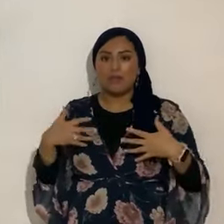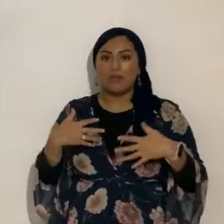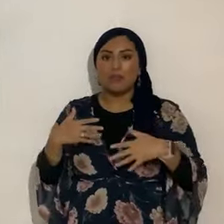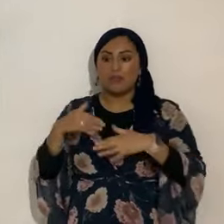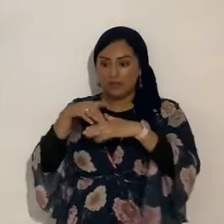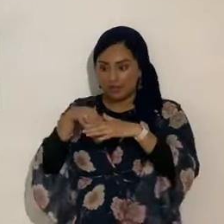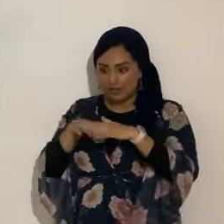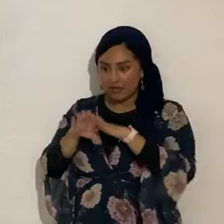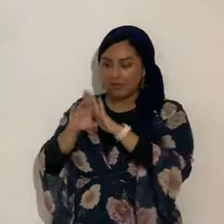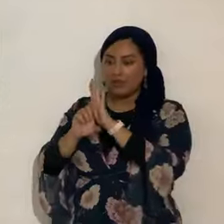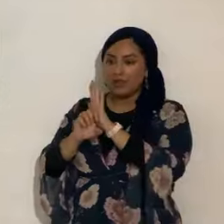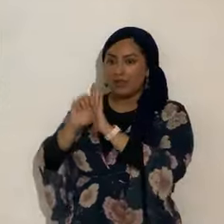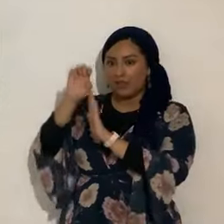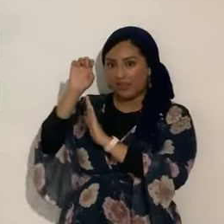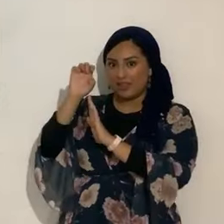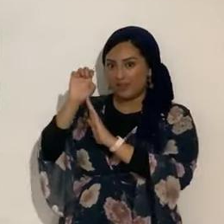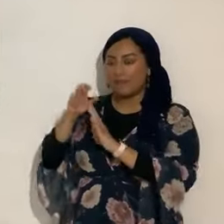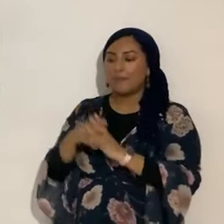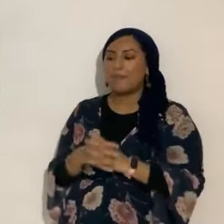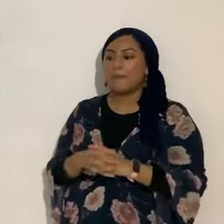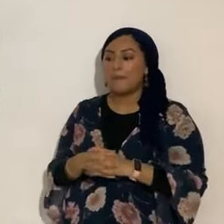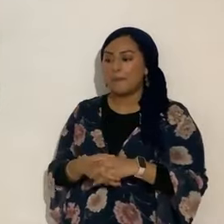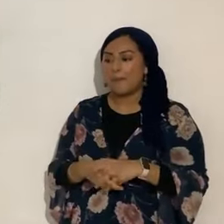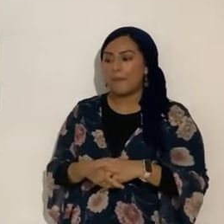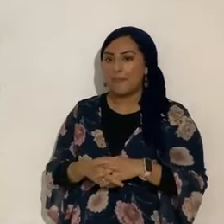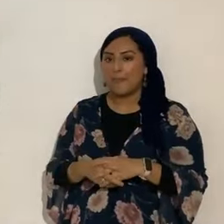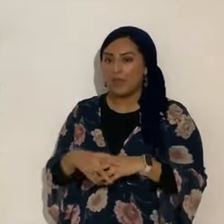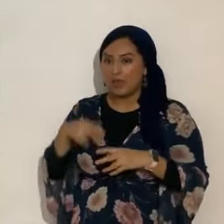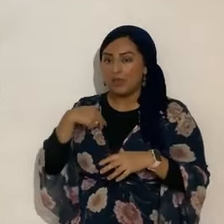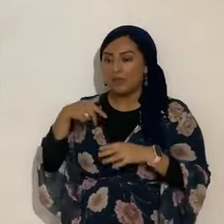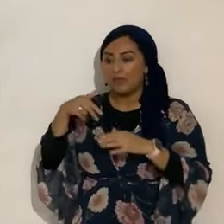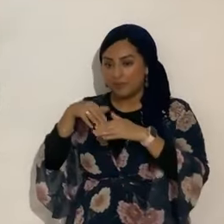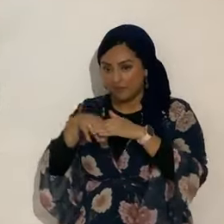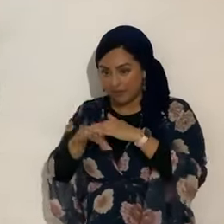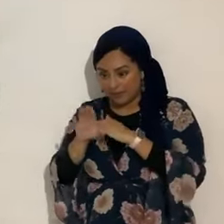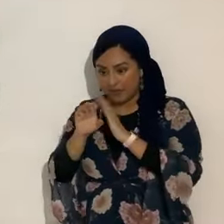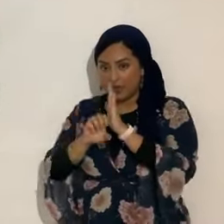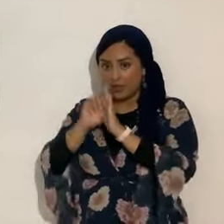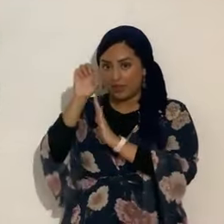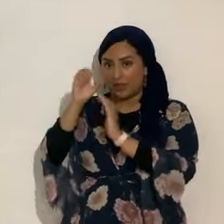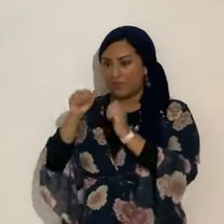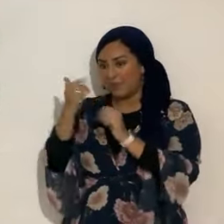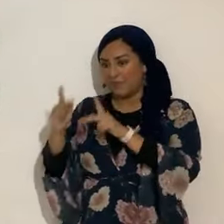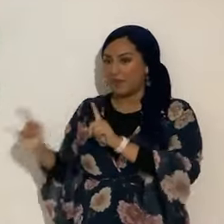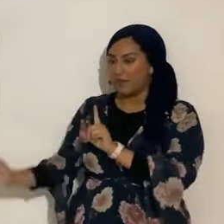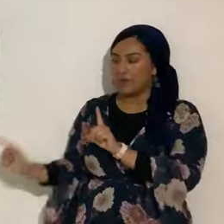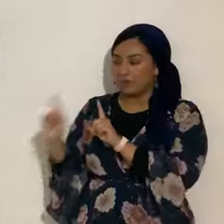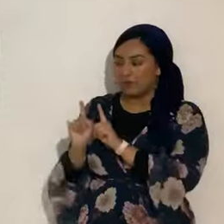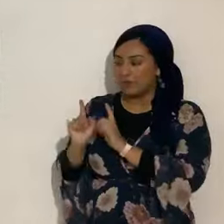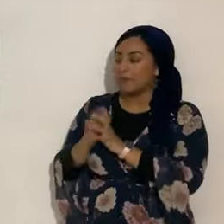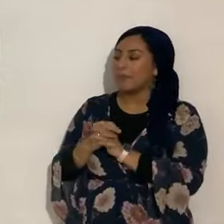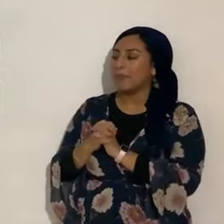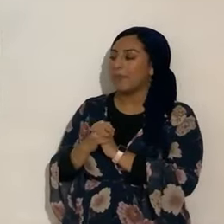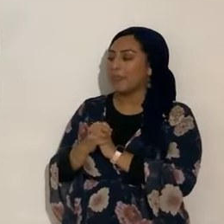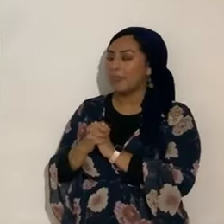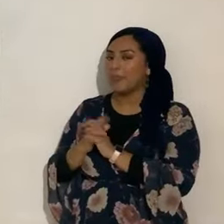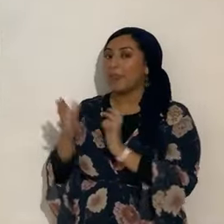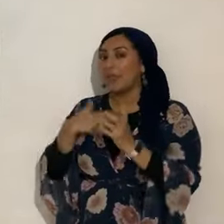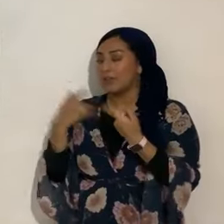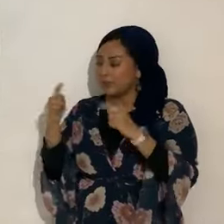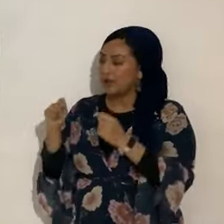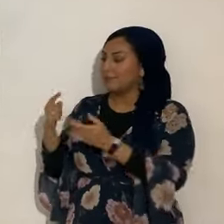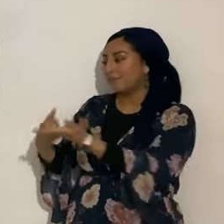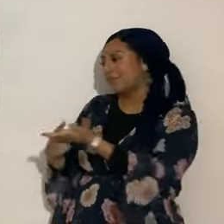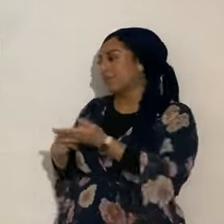a un elevador. O sea, se sube uno a un elevador con ellos y les dice, les distrae